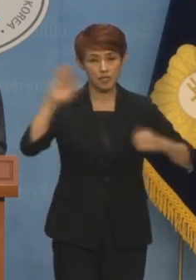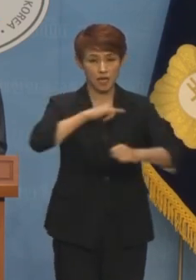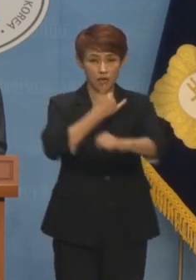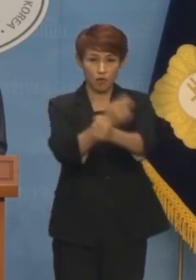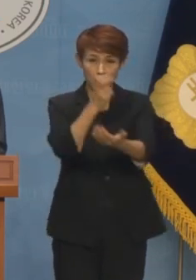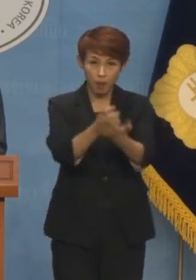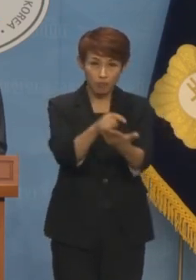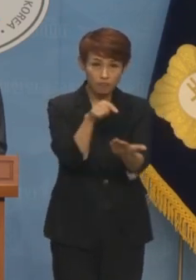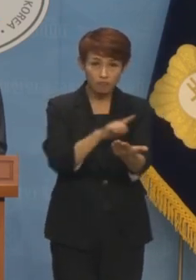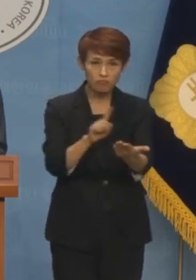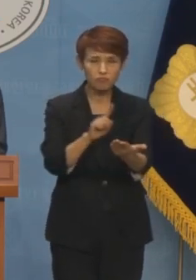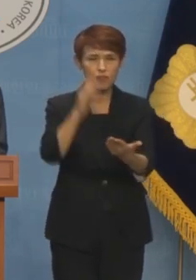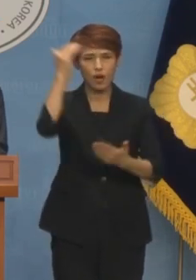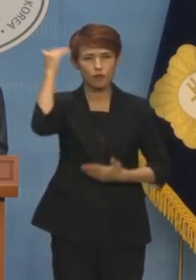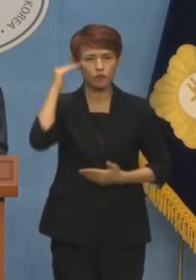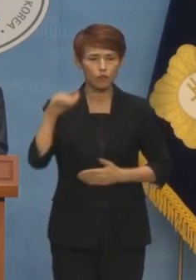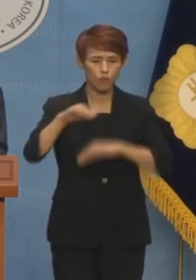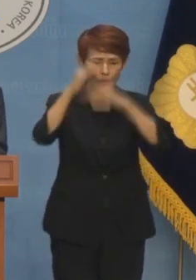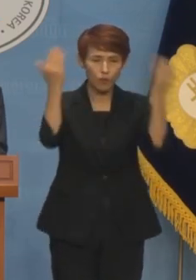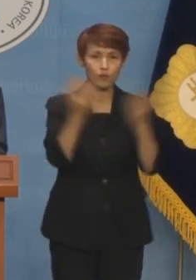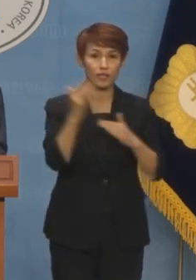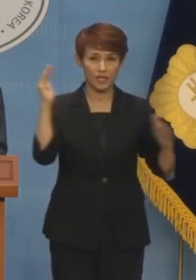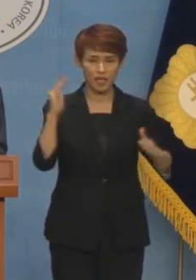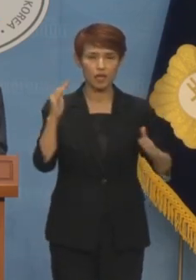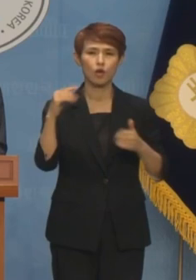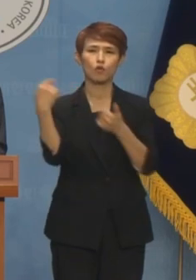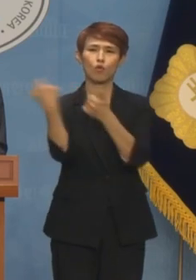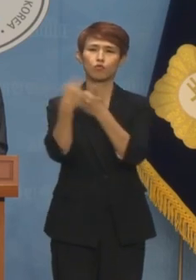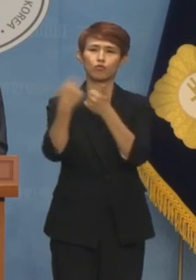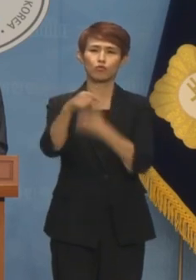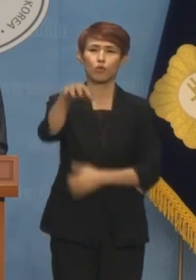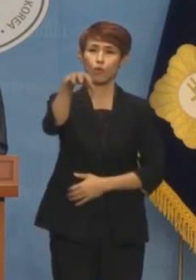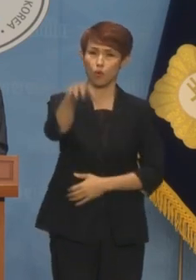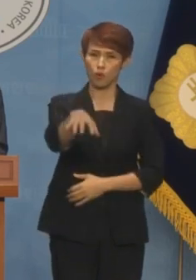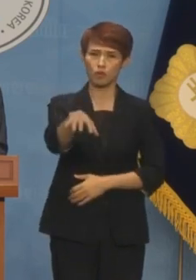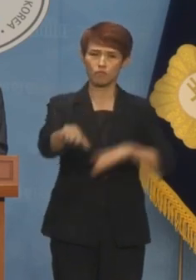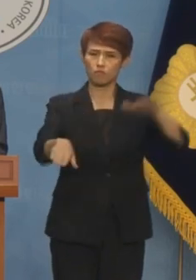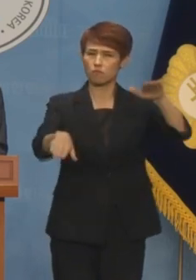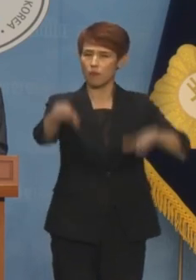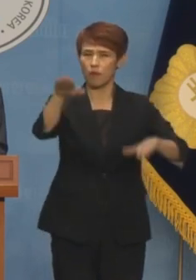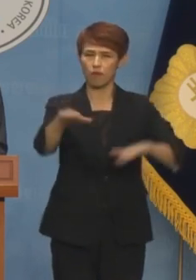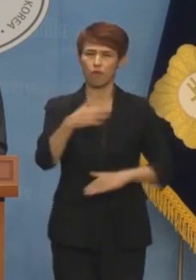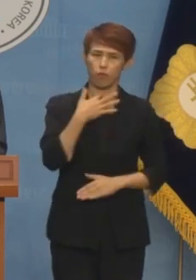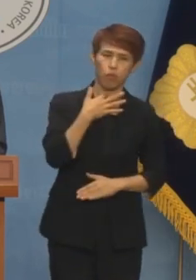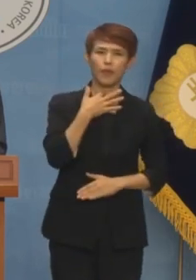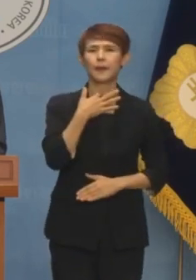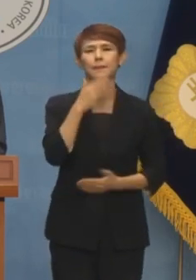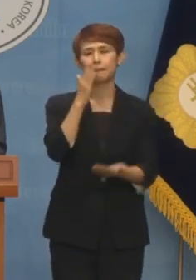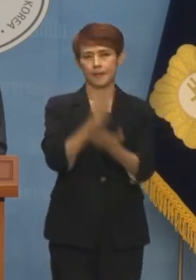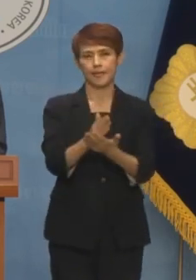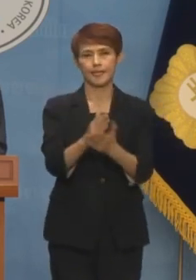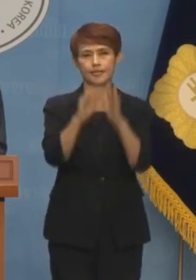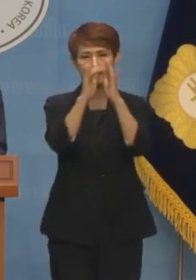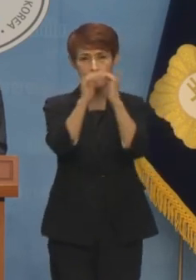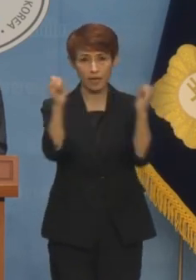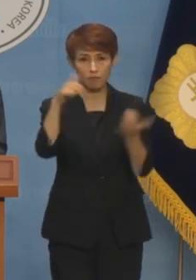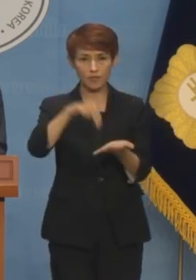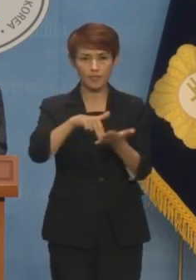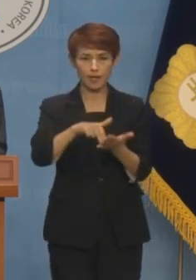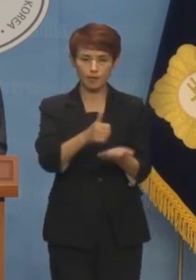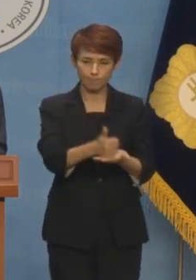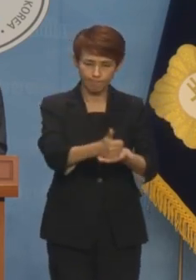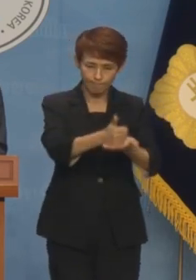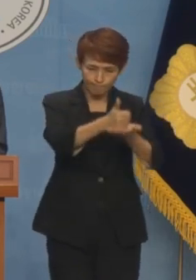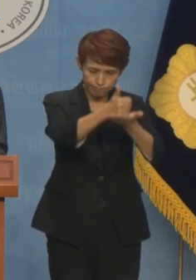학생인권법은 대한민국의 모든 학생이 교육 현장에서의 차별과 혐오 없이 인간으로서 그 존엄과 가치를